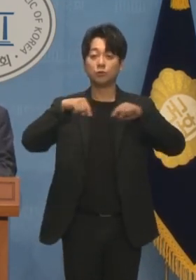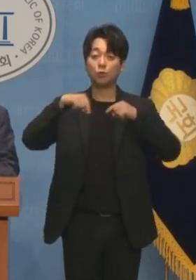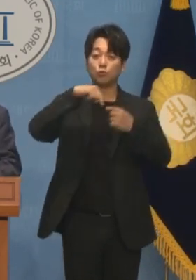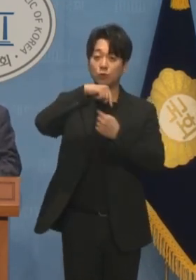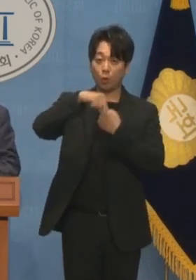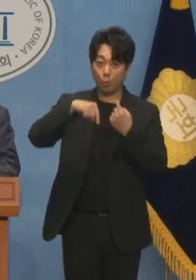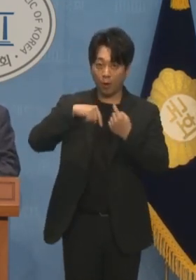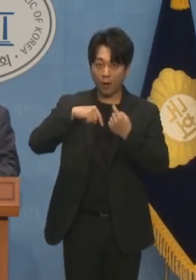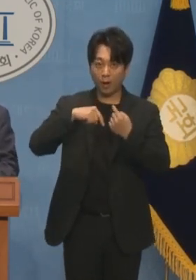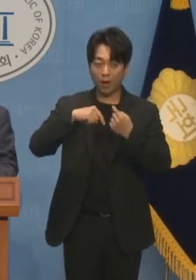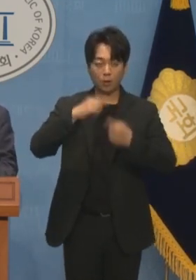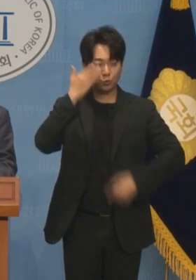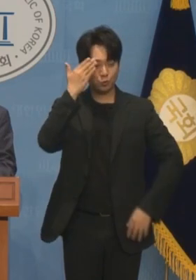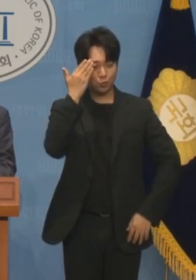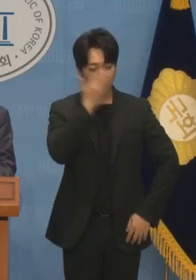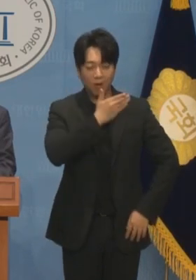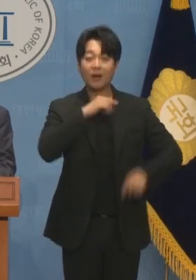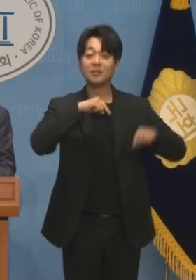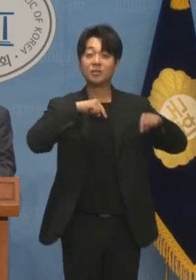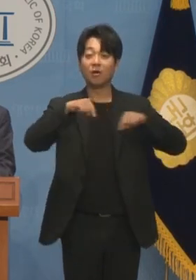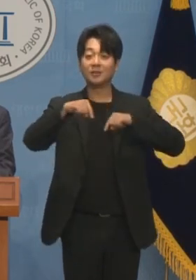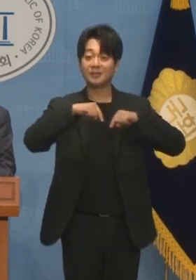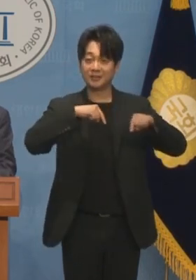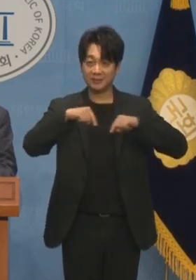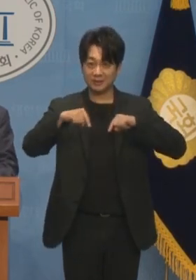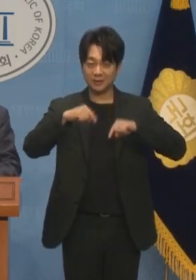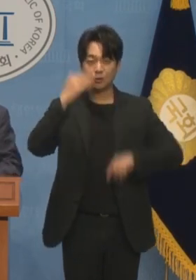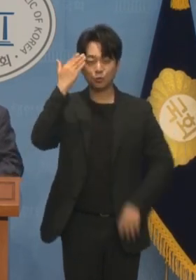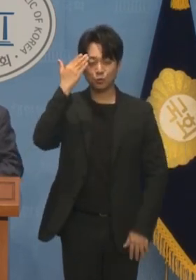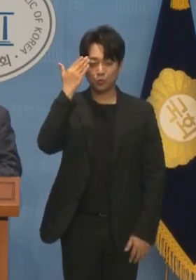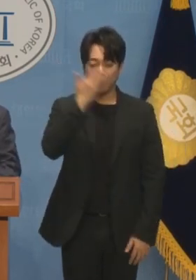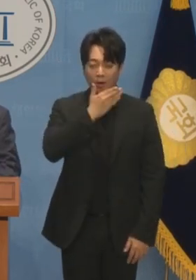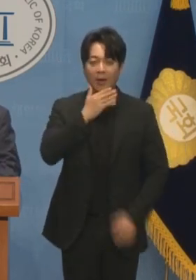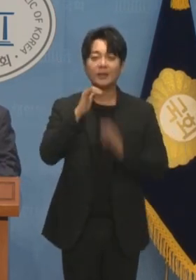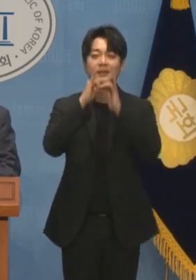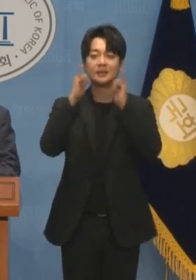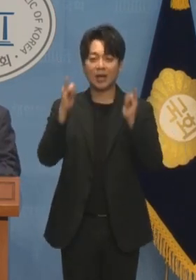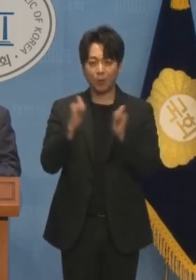정치, 투명한 사회를 지향하고자